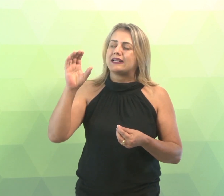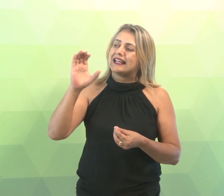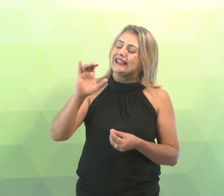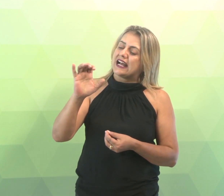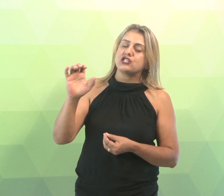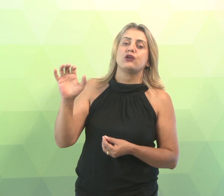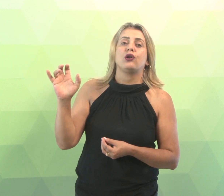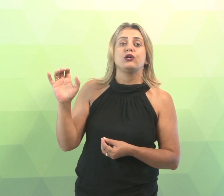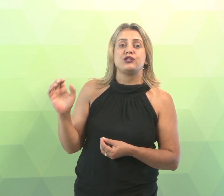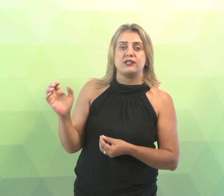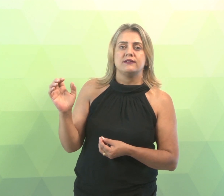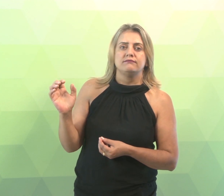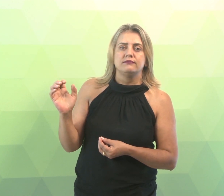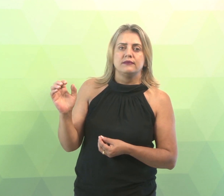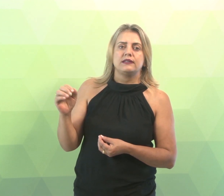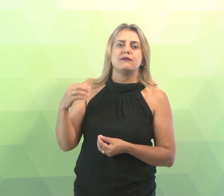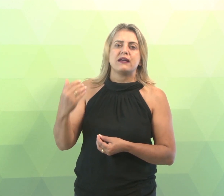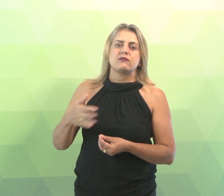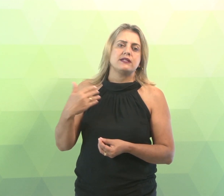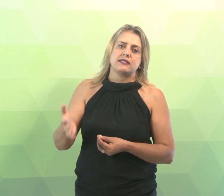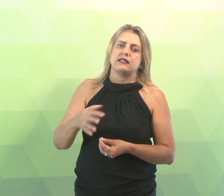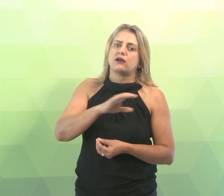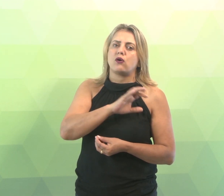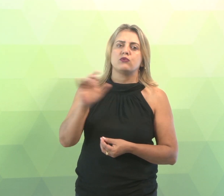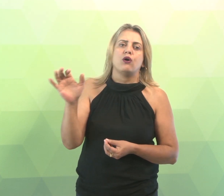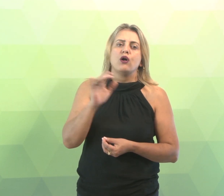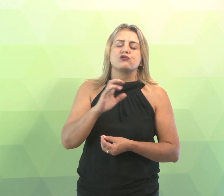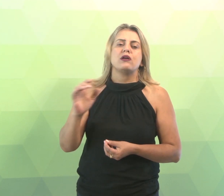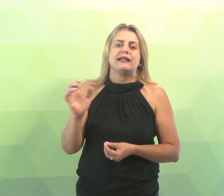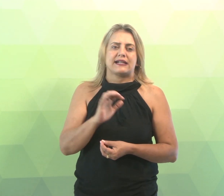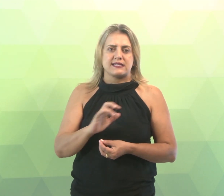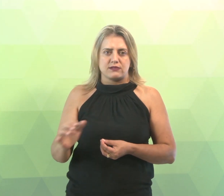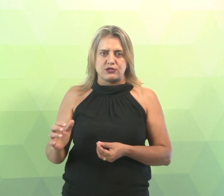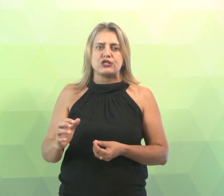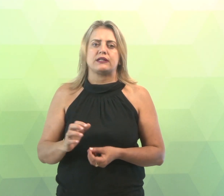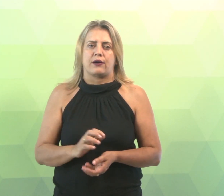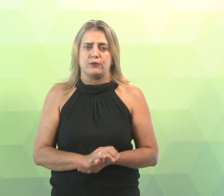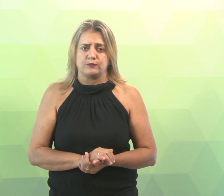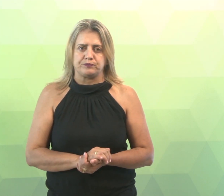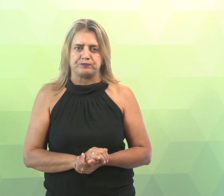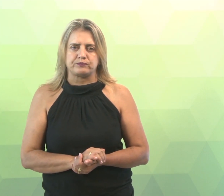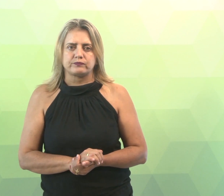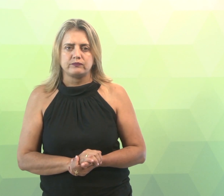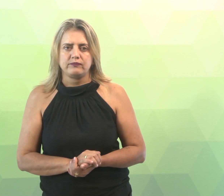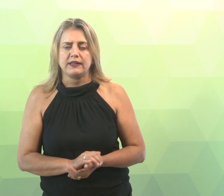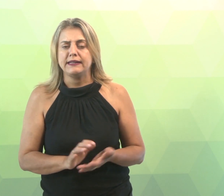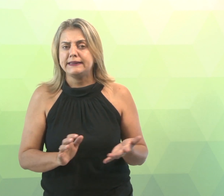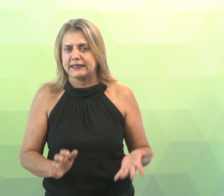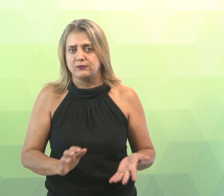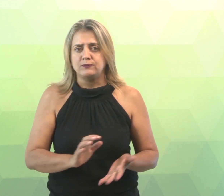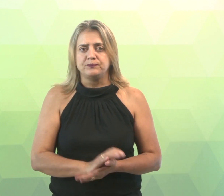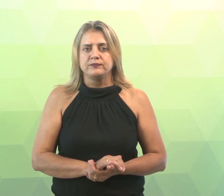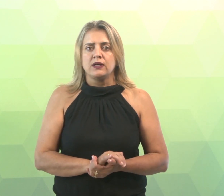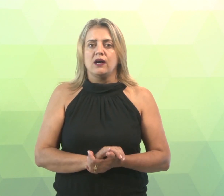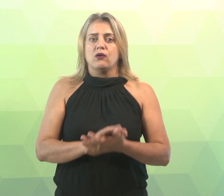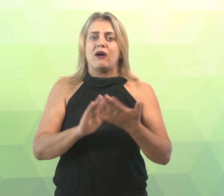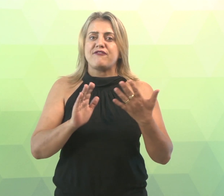da datilologia, também conhecida como soletração digital. Então, o